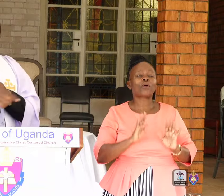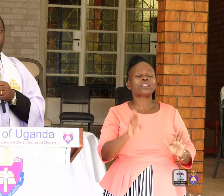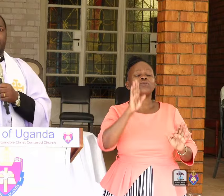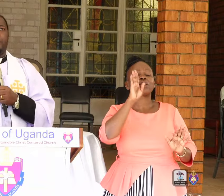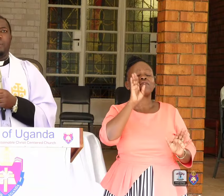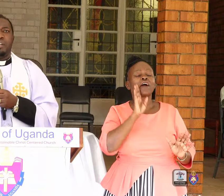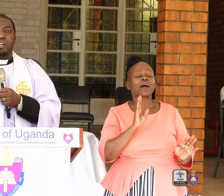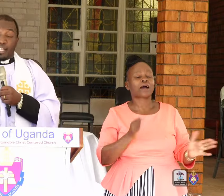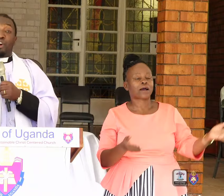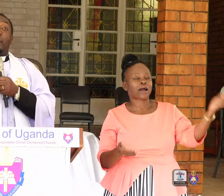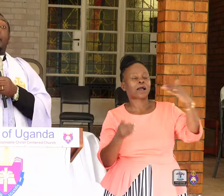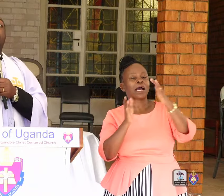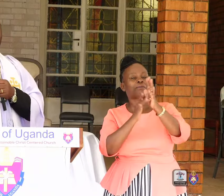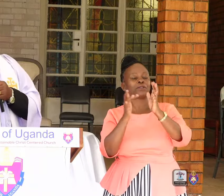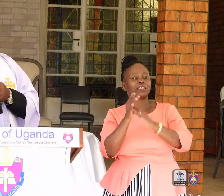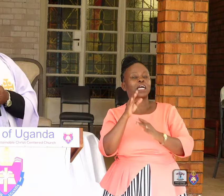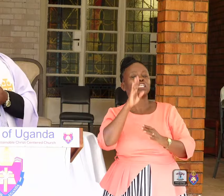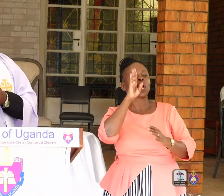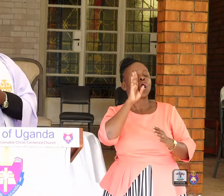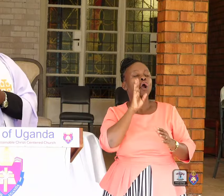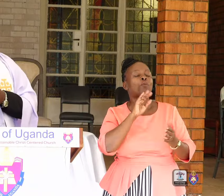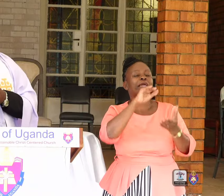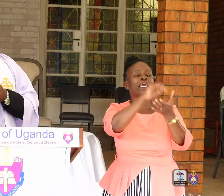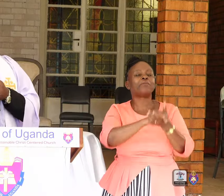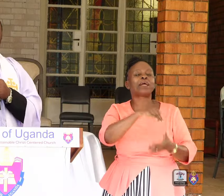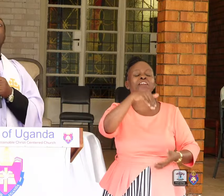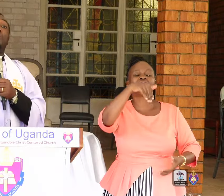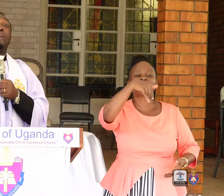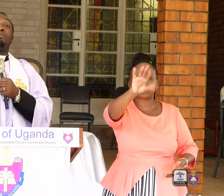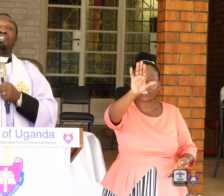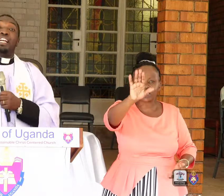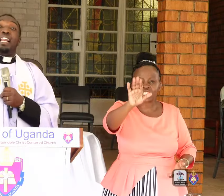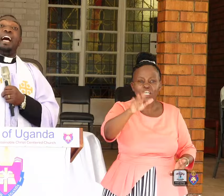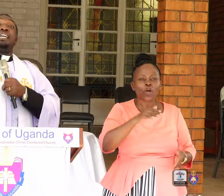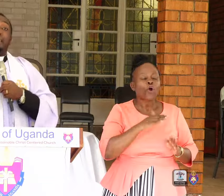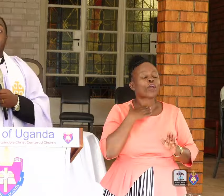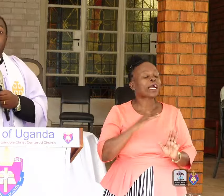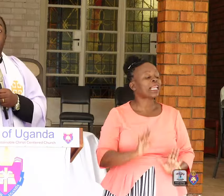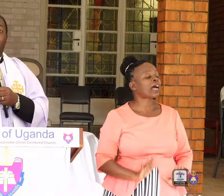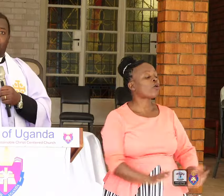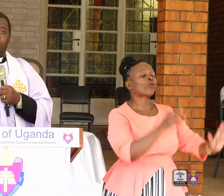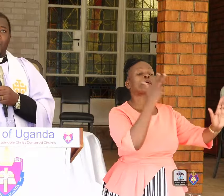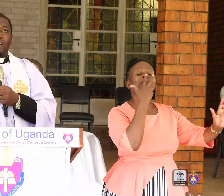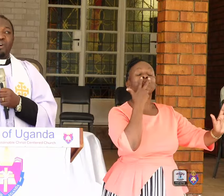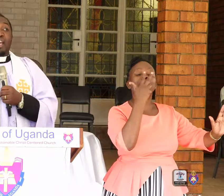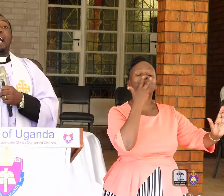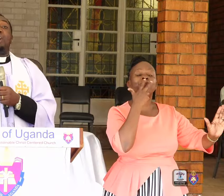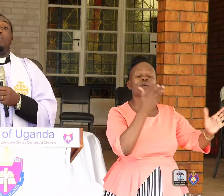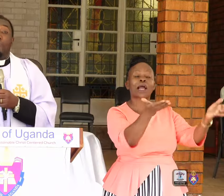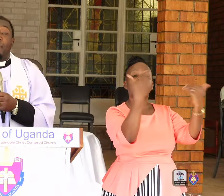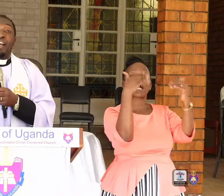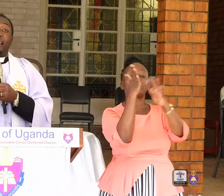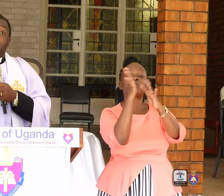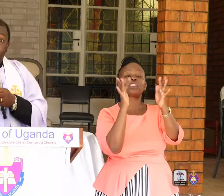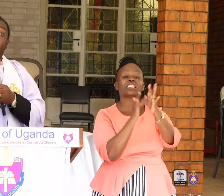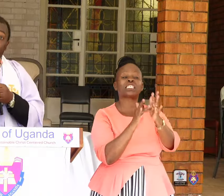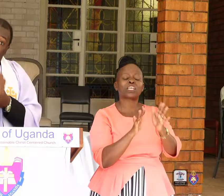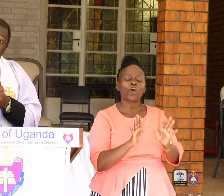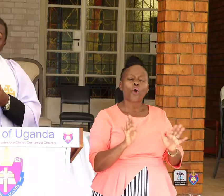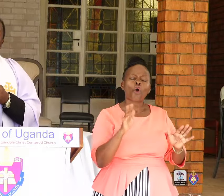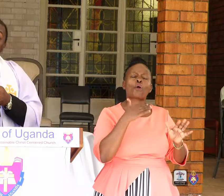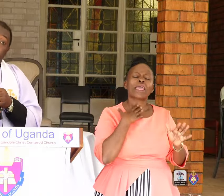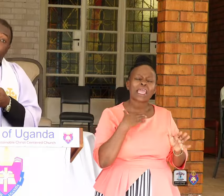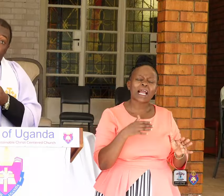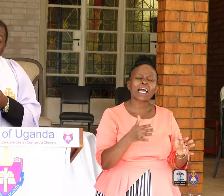deri Yesu. Kati omwenge gwakuwasa. Oyagala okuva ku sigala, deri Yesu. Oyagala okuva mu ekyo